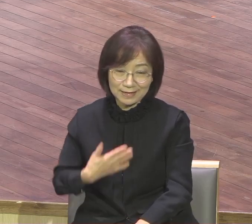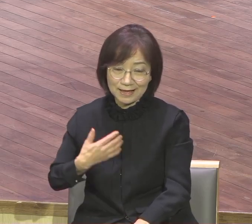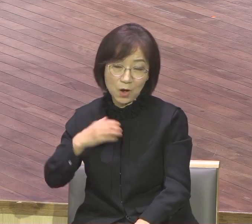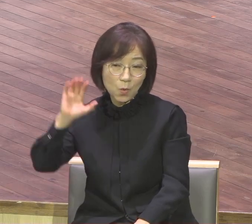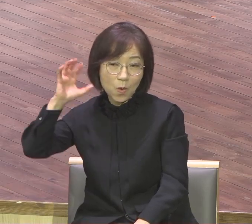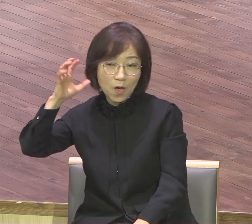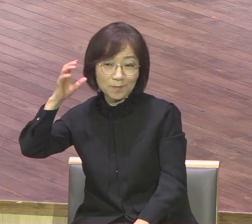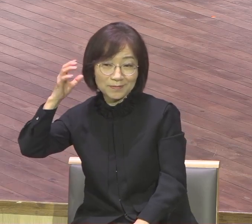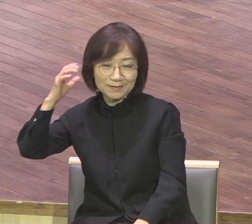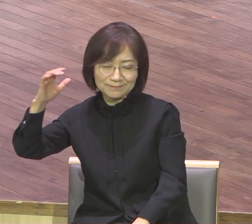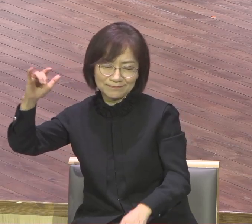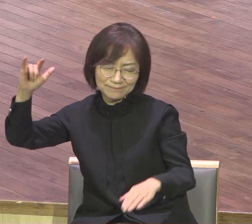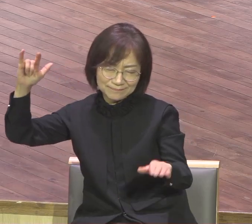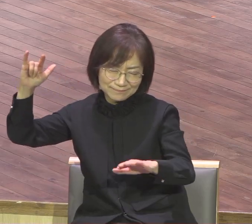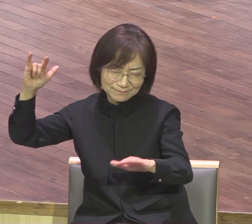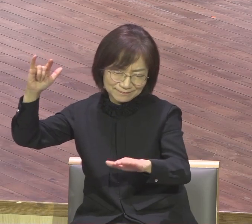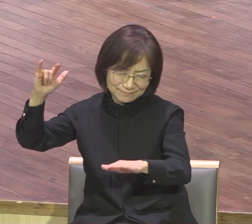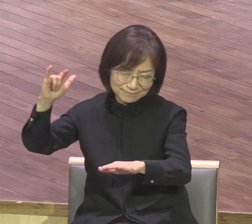것이 뭐냐?